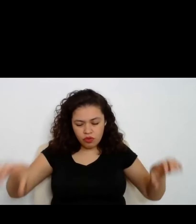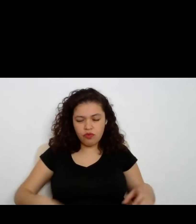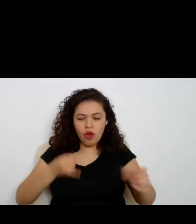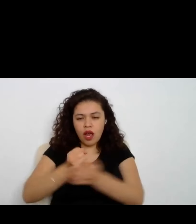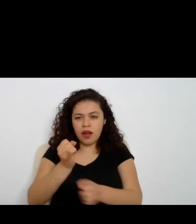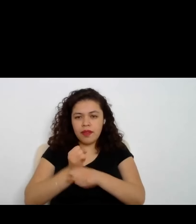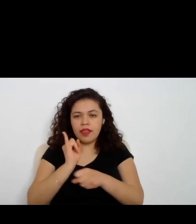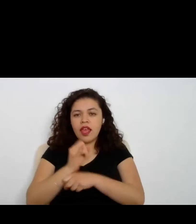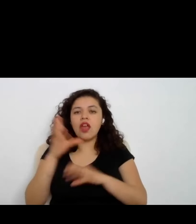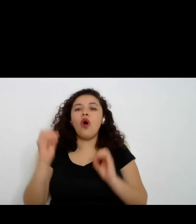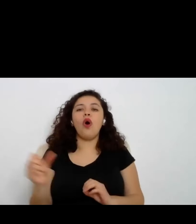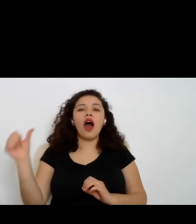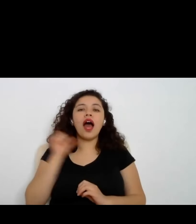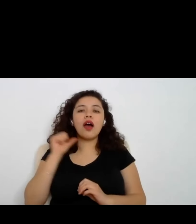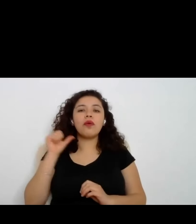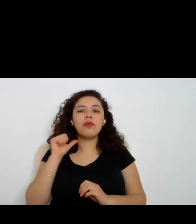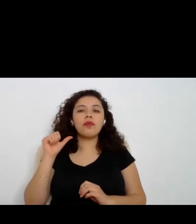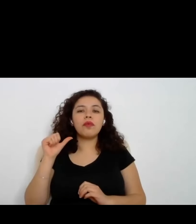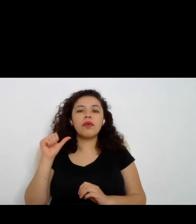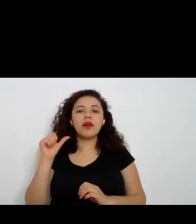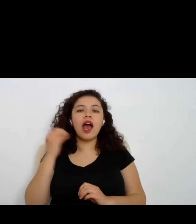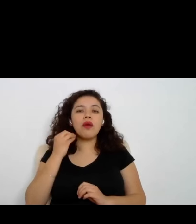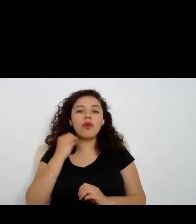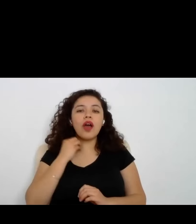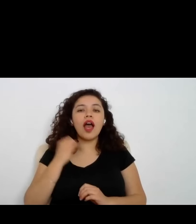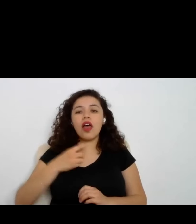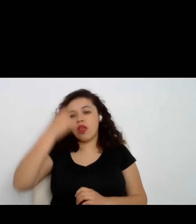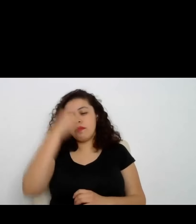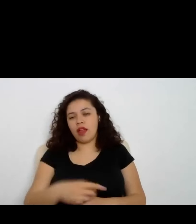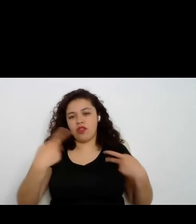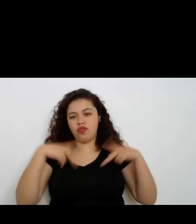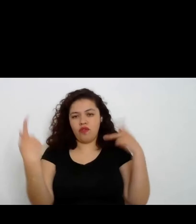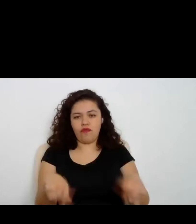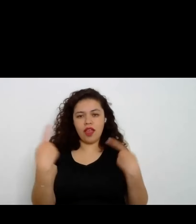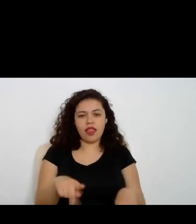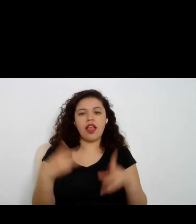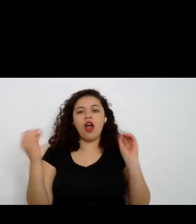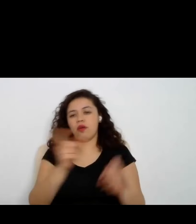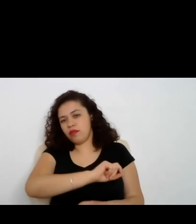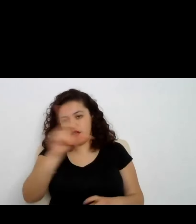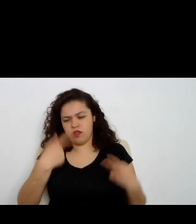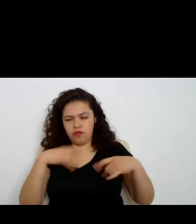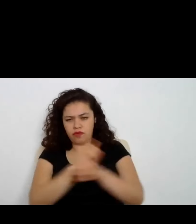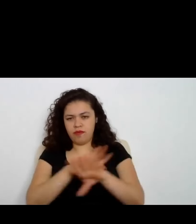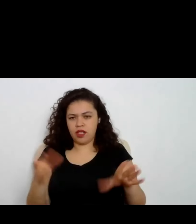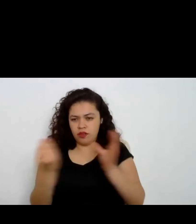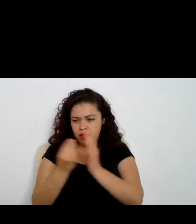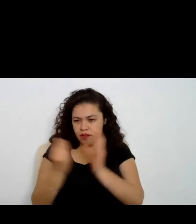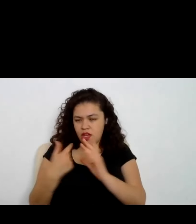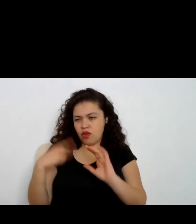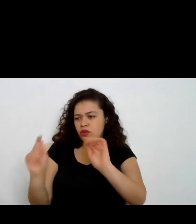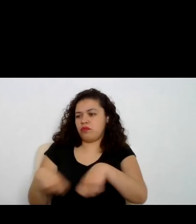abogado y en mi calidad de comerciante o profesionista le doy mis datos personales